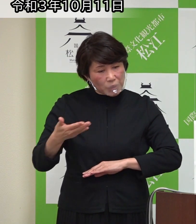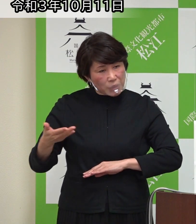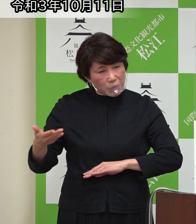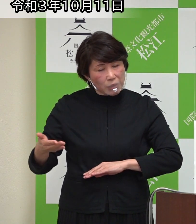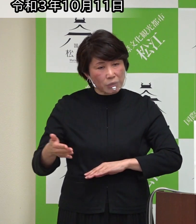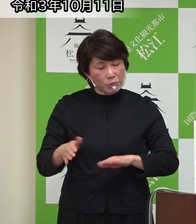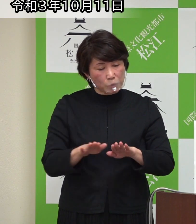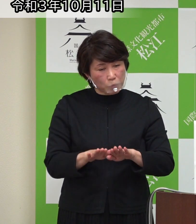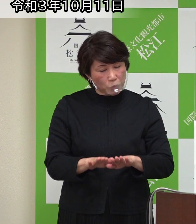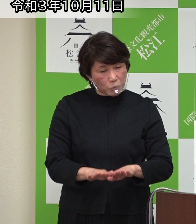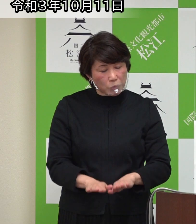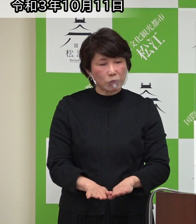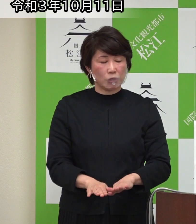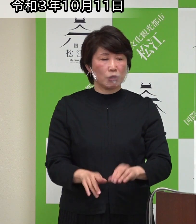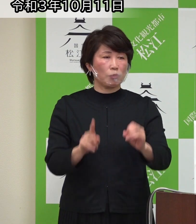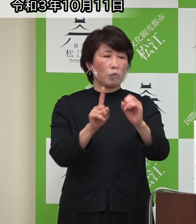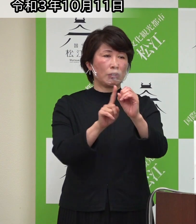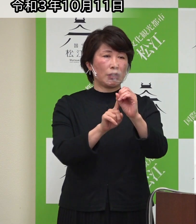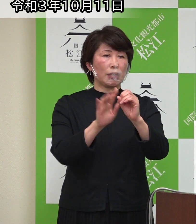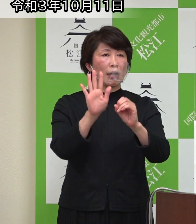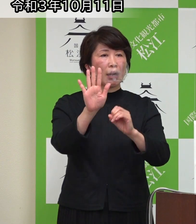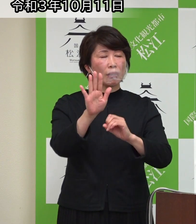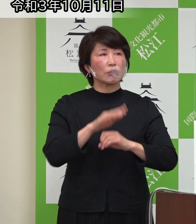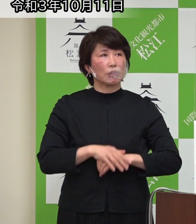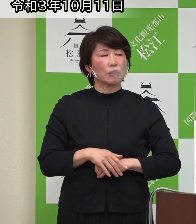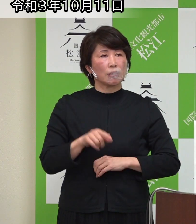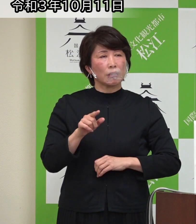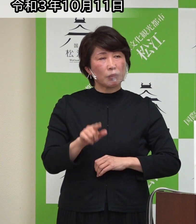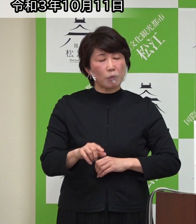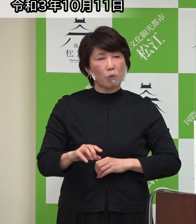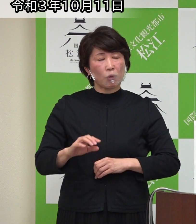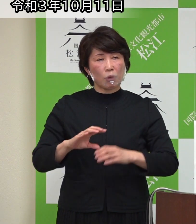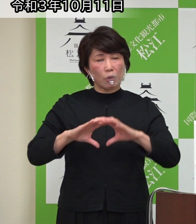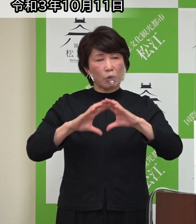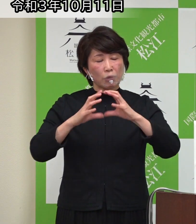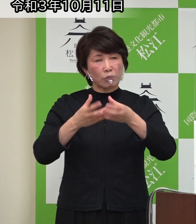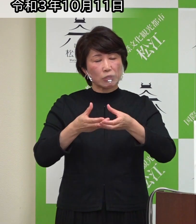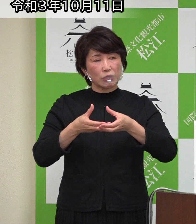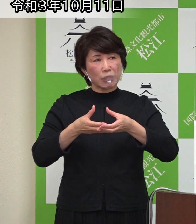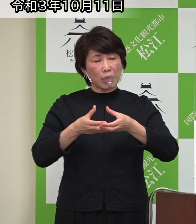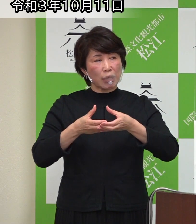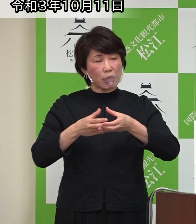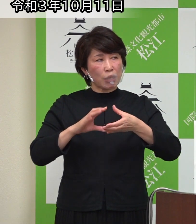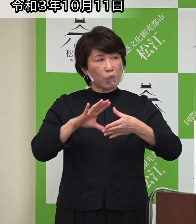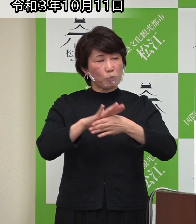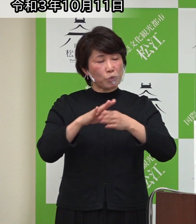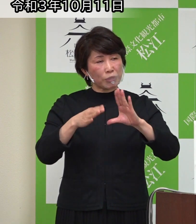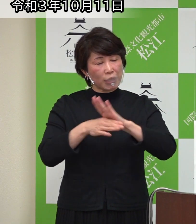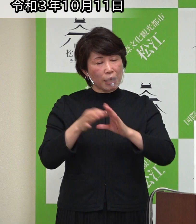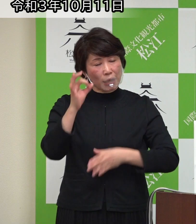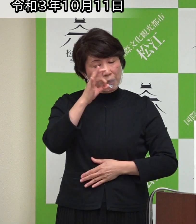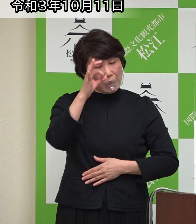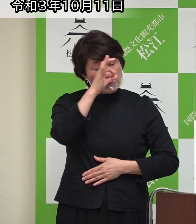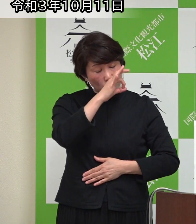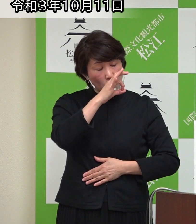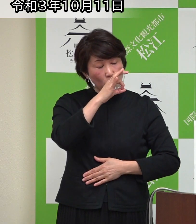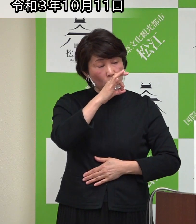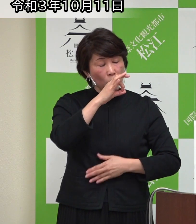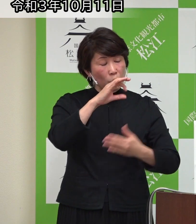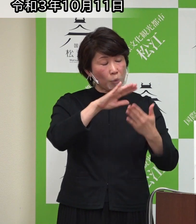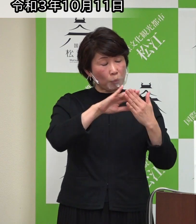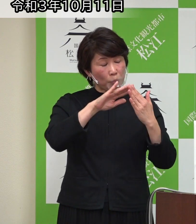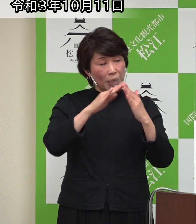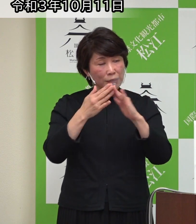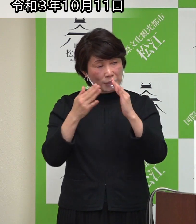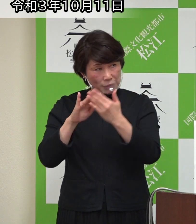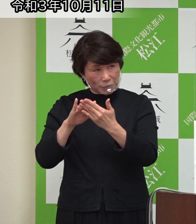的ではあるんですが、それに合わせてあの国際文化観光都市70年を迎える松江、また水の都と言われる松江のですね